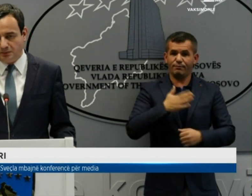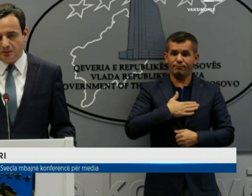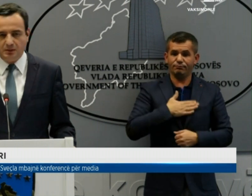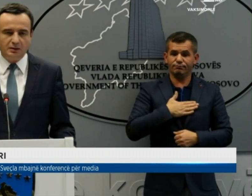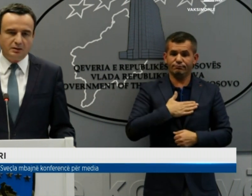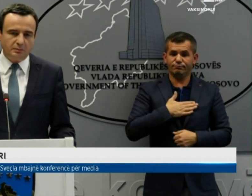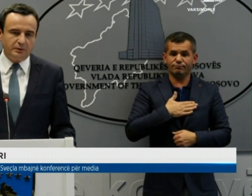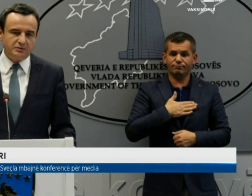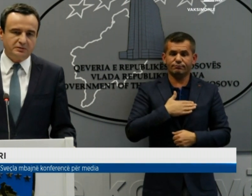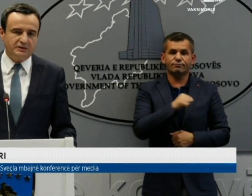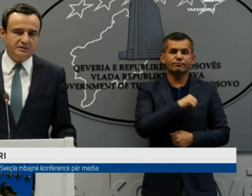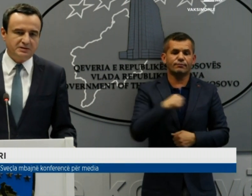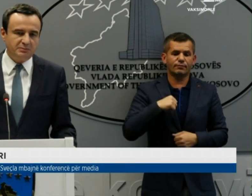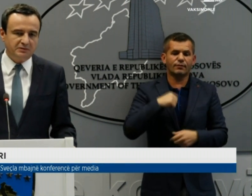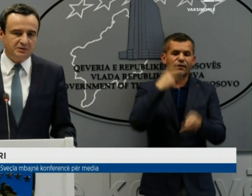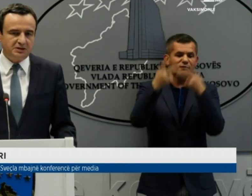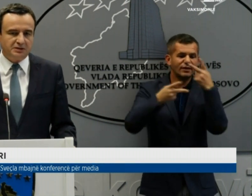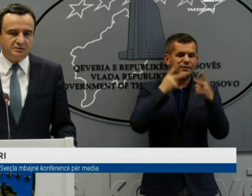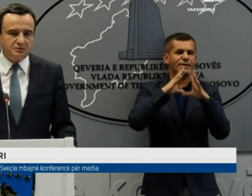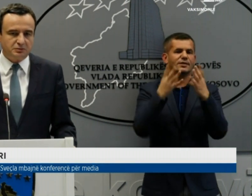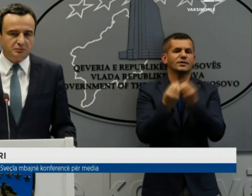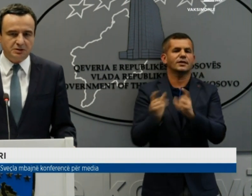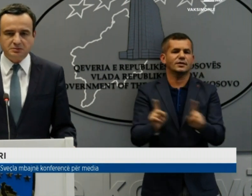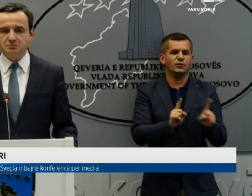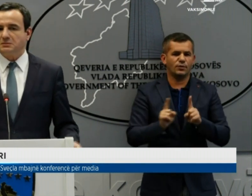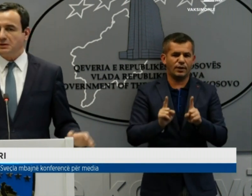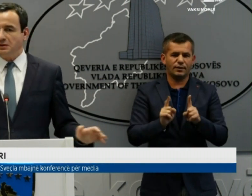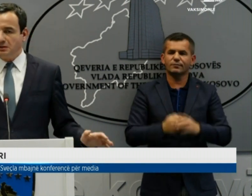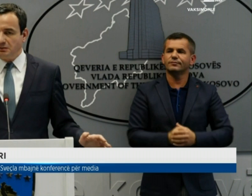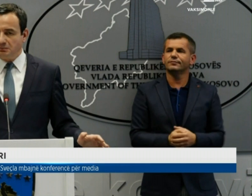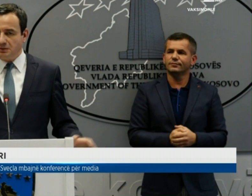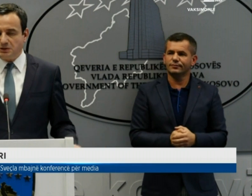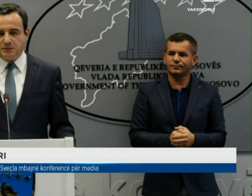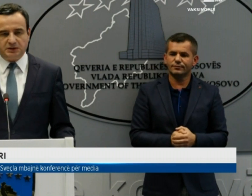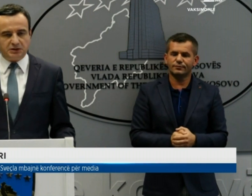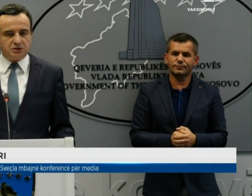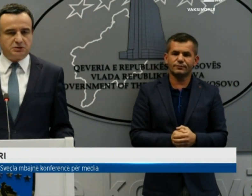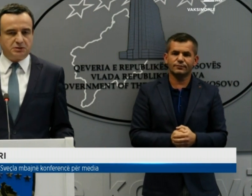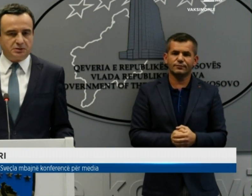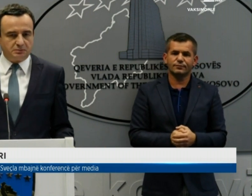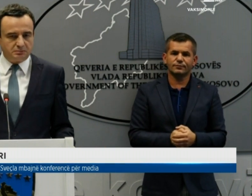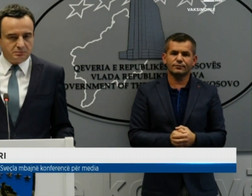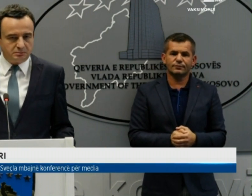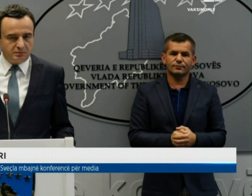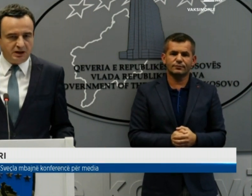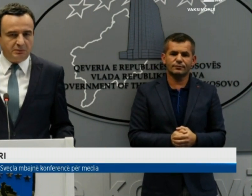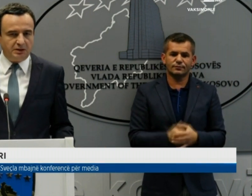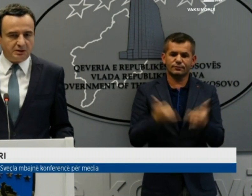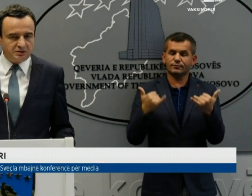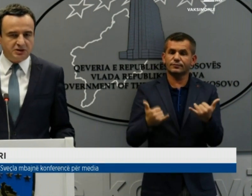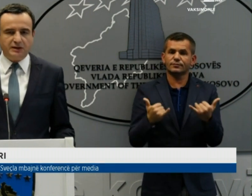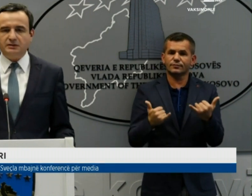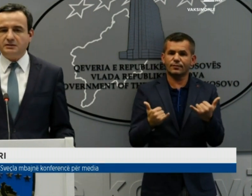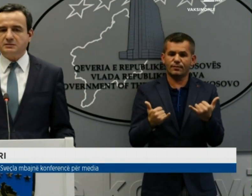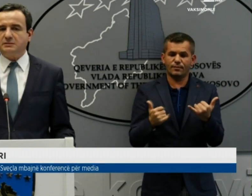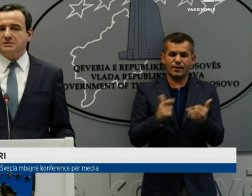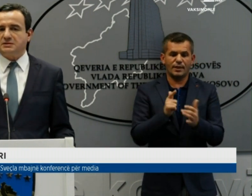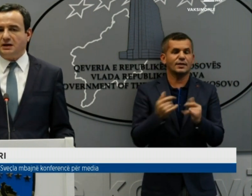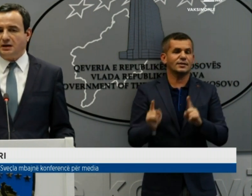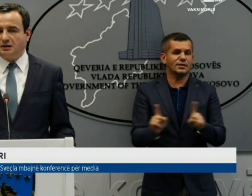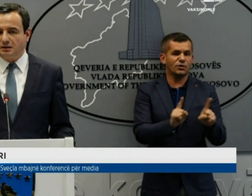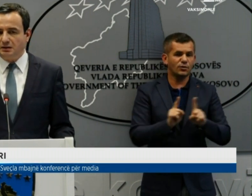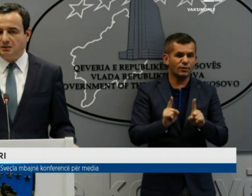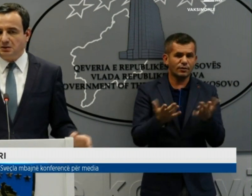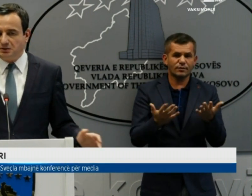marrim në bazë të vlerësimeve të gjendjes së sigurisë. Tash për tash jemi në këtë gjendje